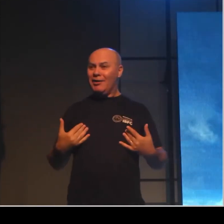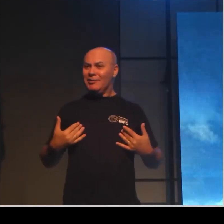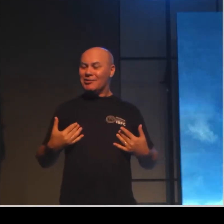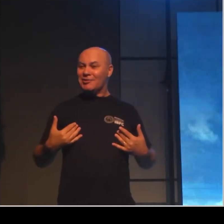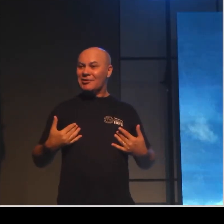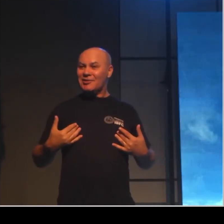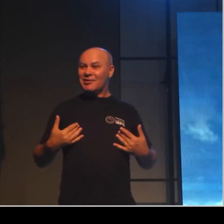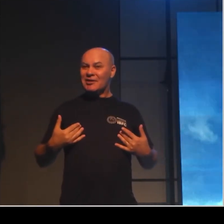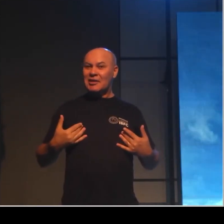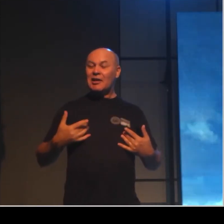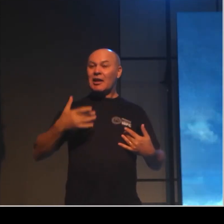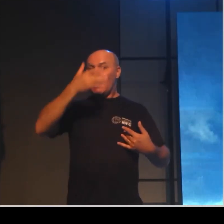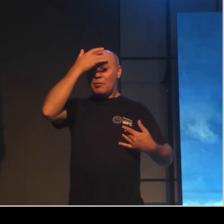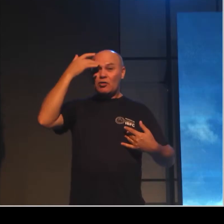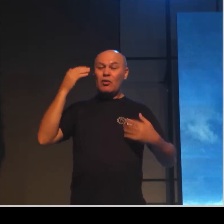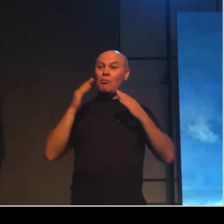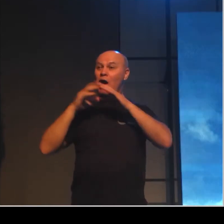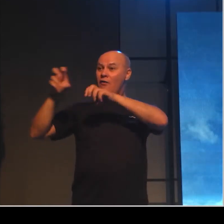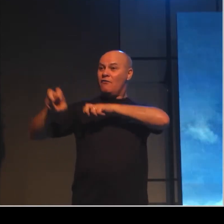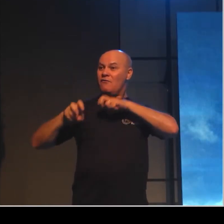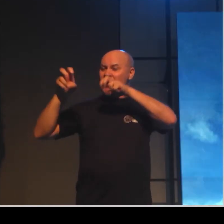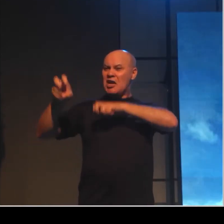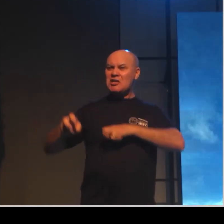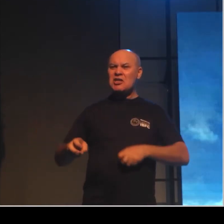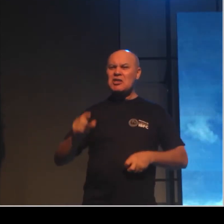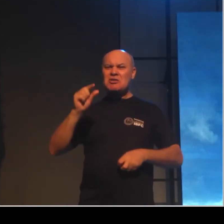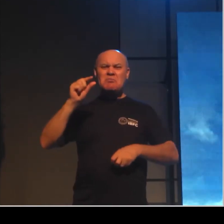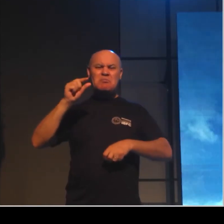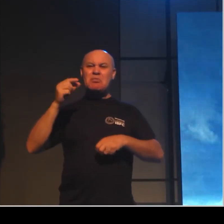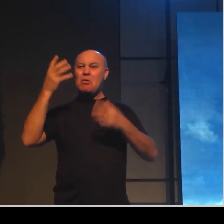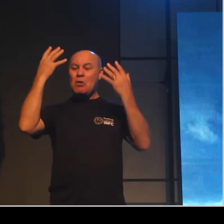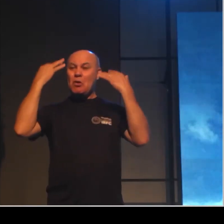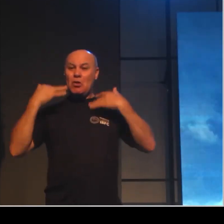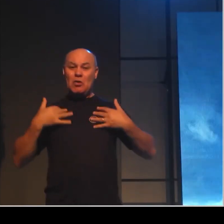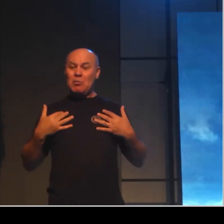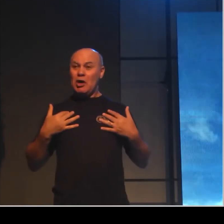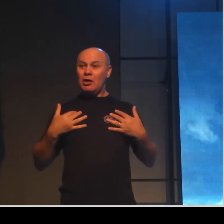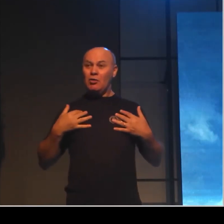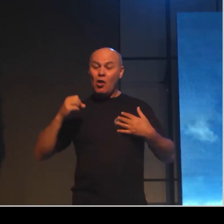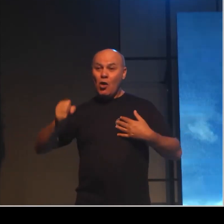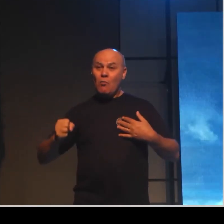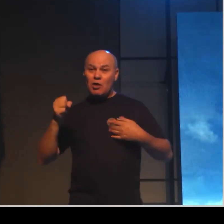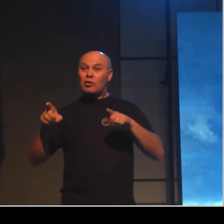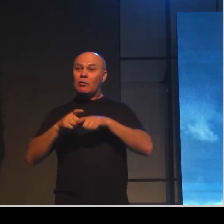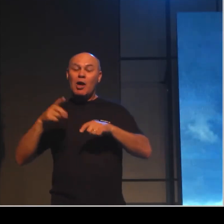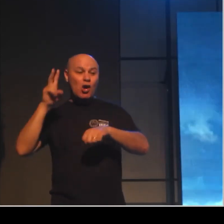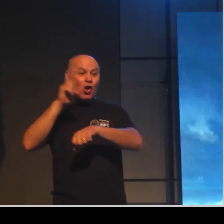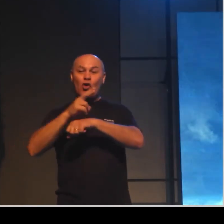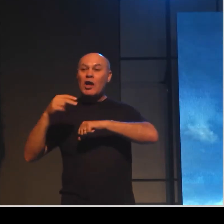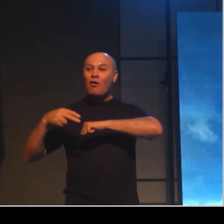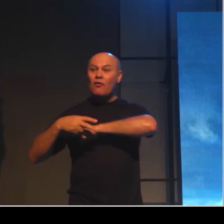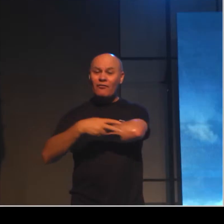cara suando de dia, passando com ovelha, cuidando de ovelha, quando chegava perto de você, você assim...